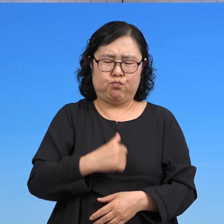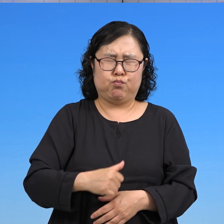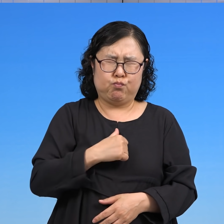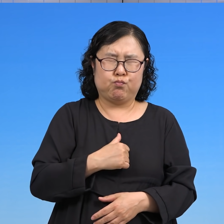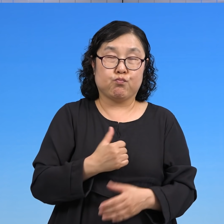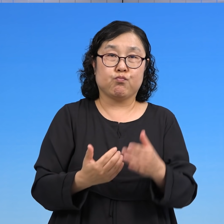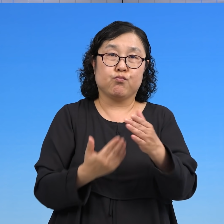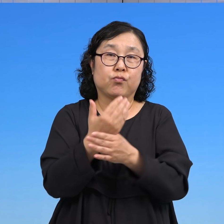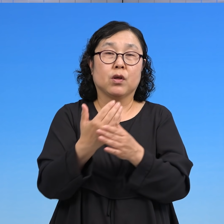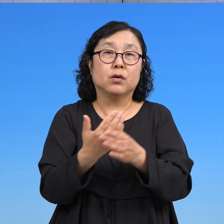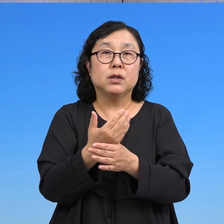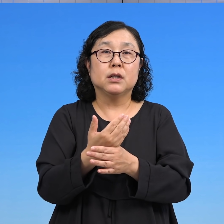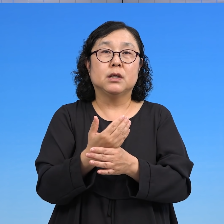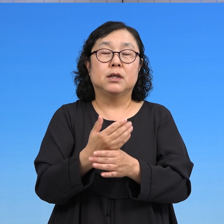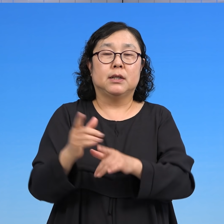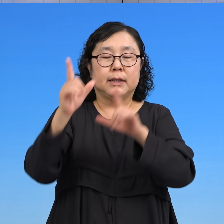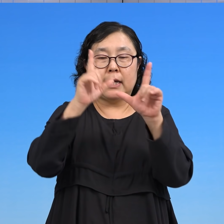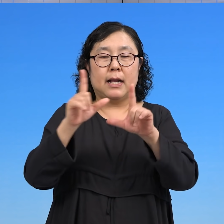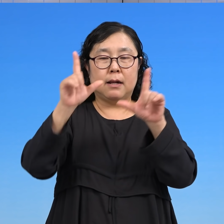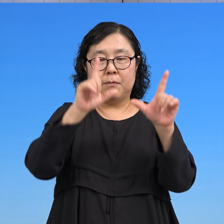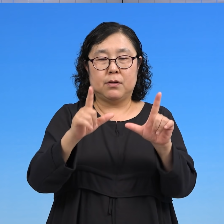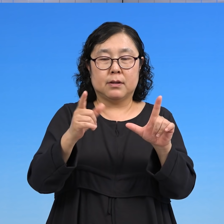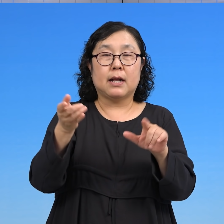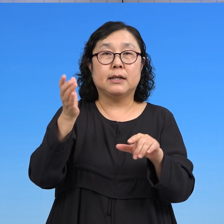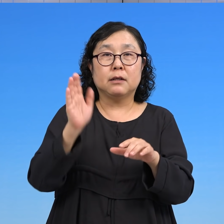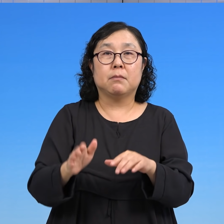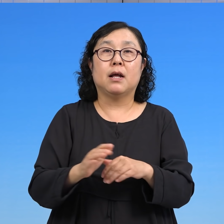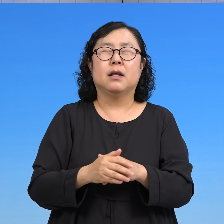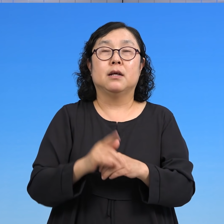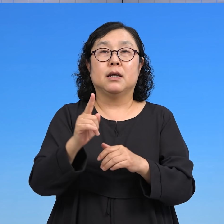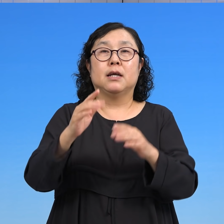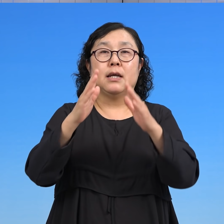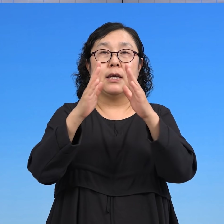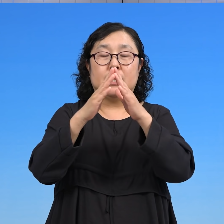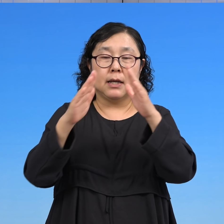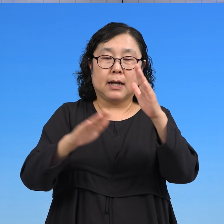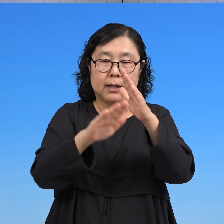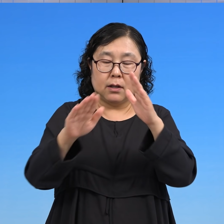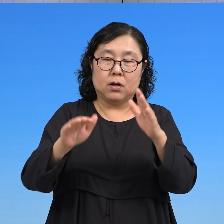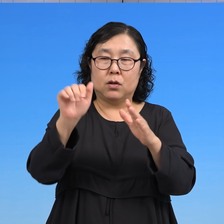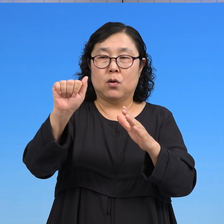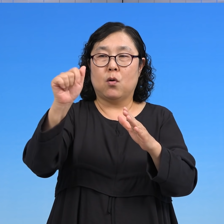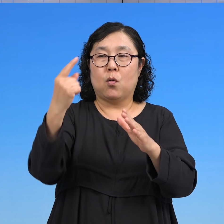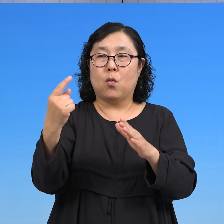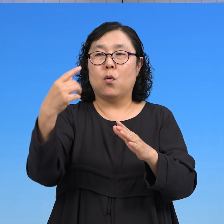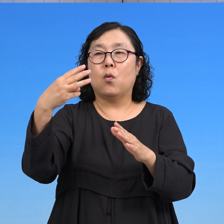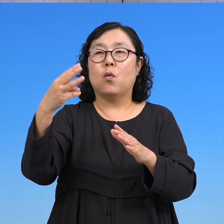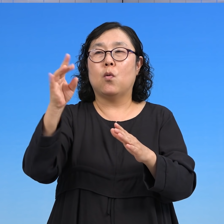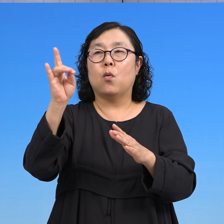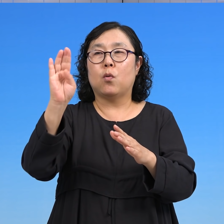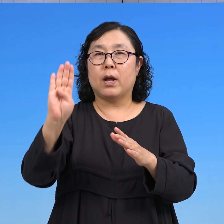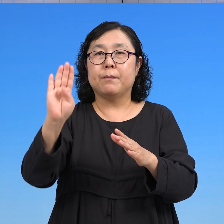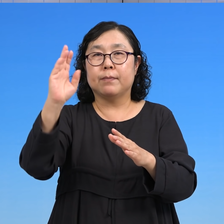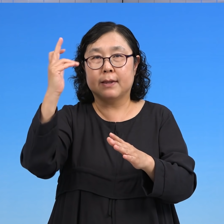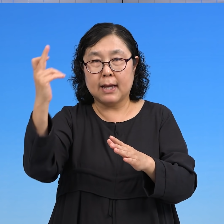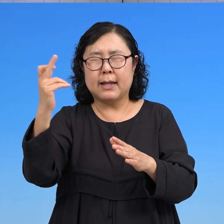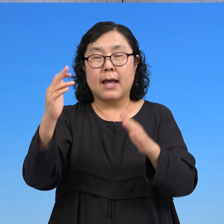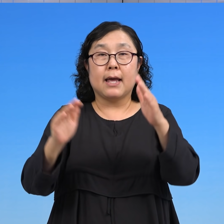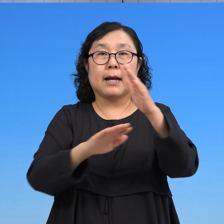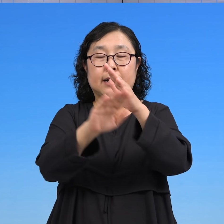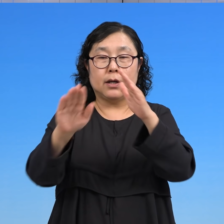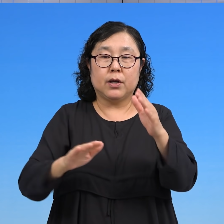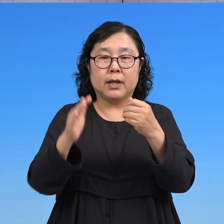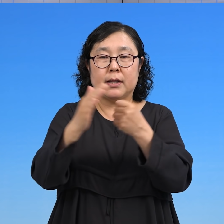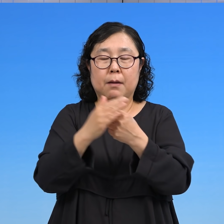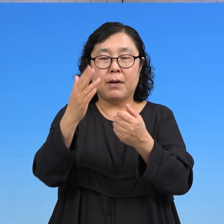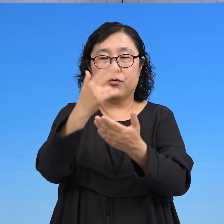분노가 솟구치는 그런 삶을 영위하면서도 이 가정은 호렙산의 가정이었기 때문에 주님과